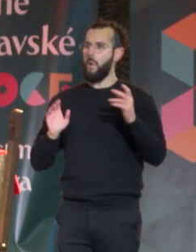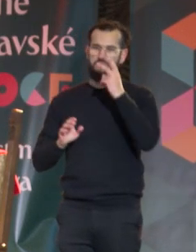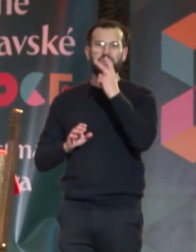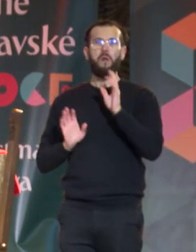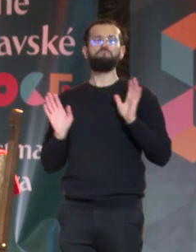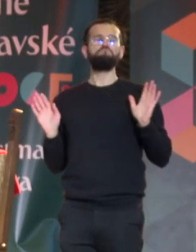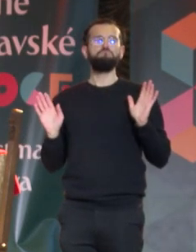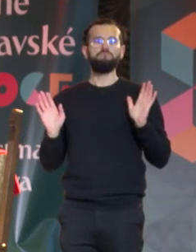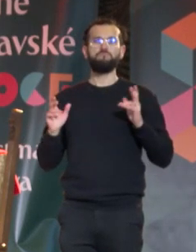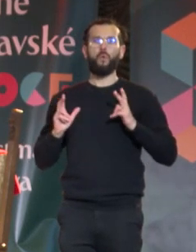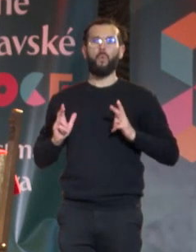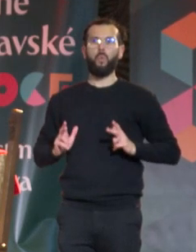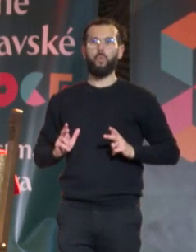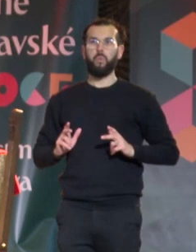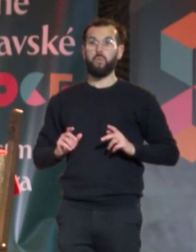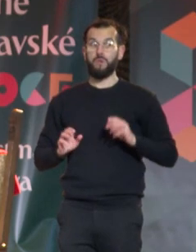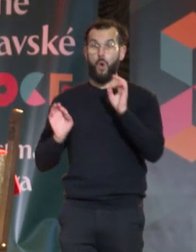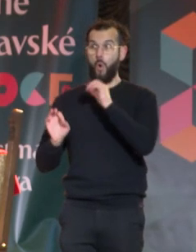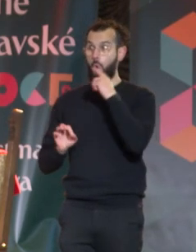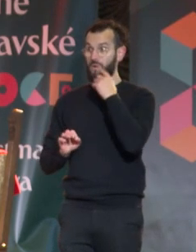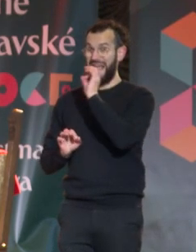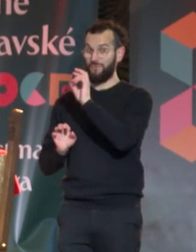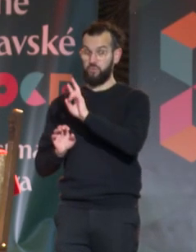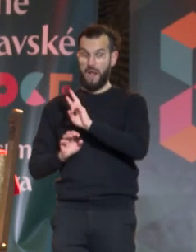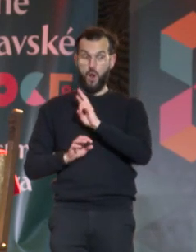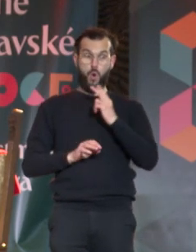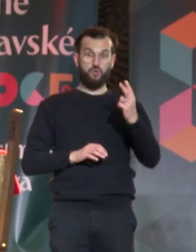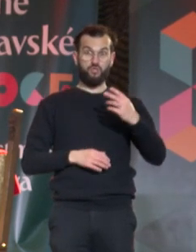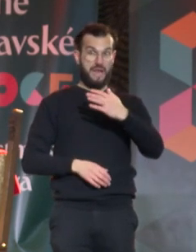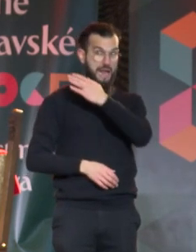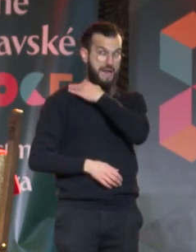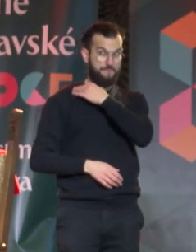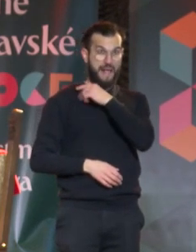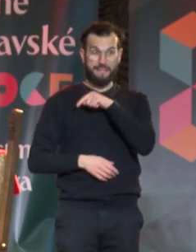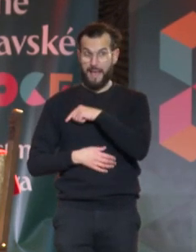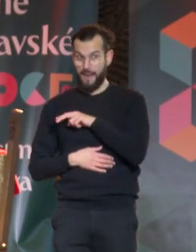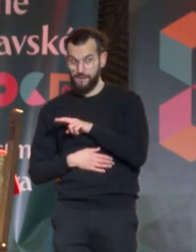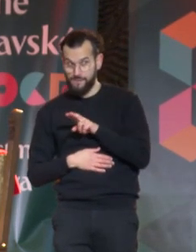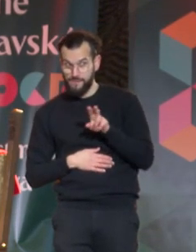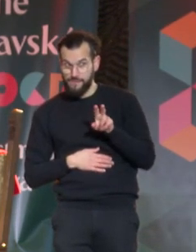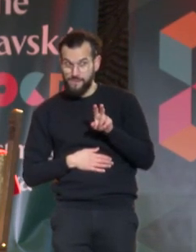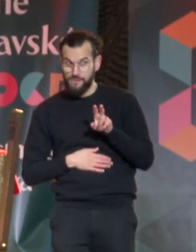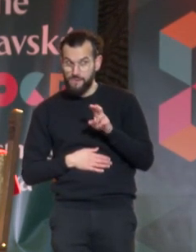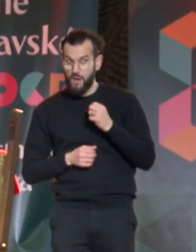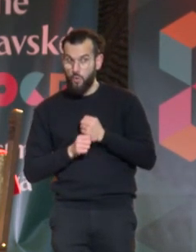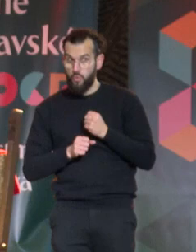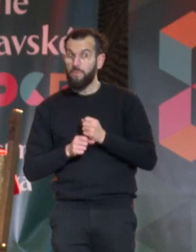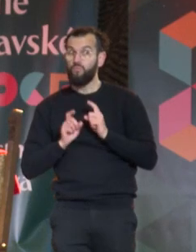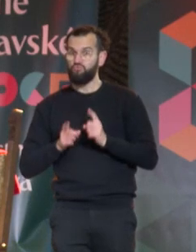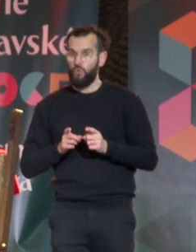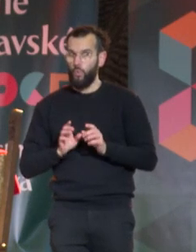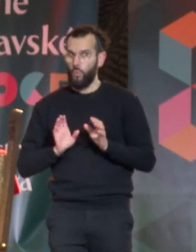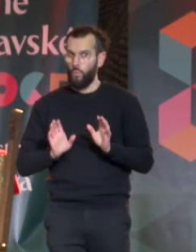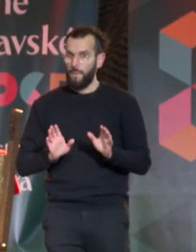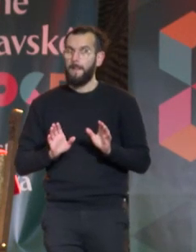nemá. Stojí ku mne chrbtom, takže sa odhodlám na čin. Nič hrdinské, skrátka len